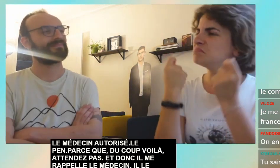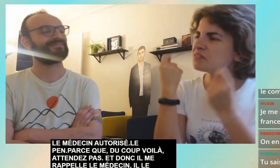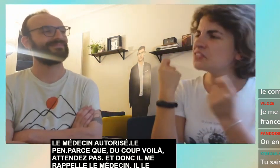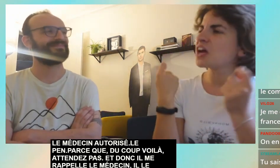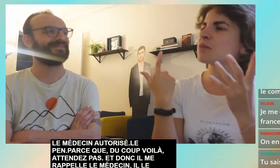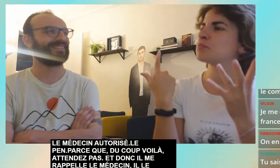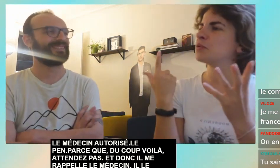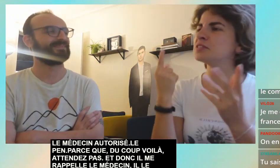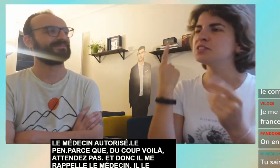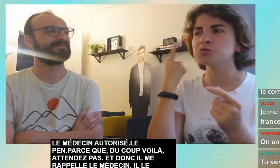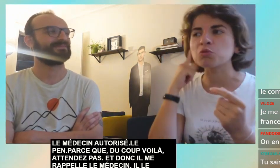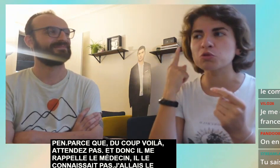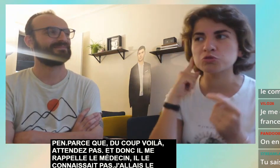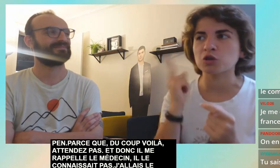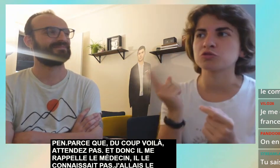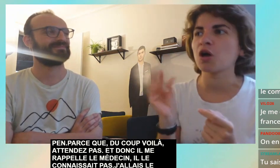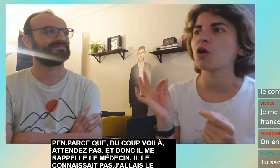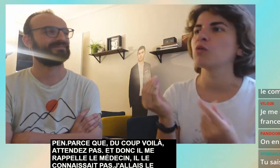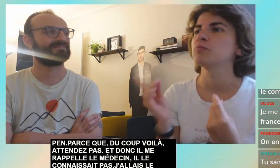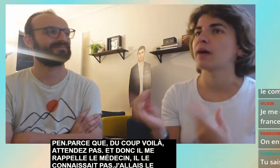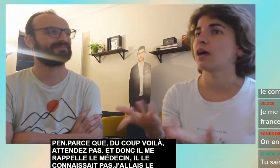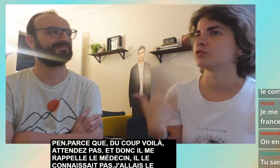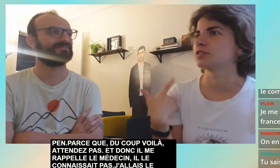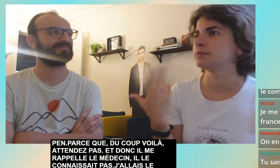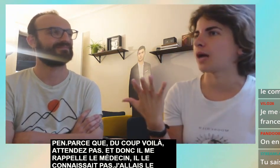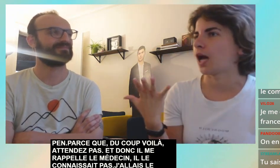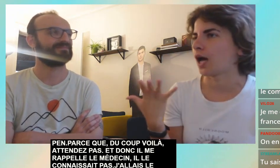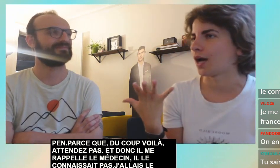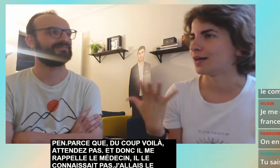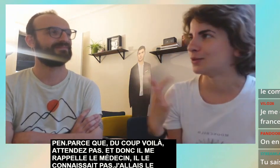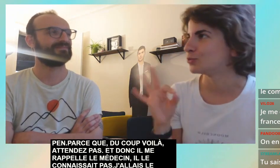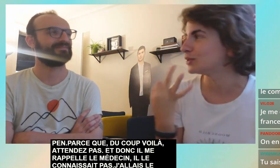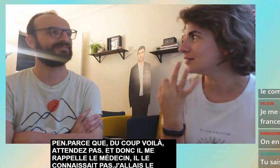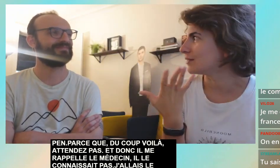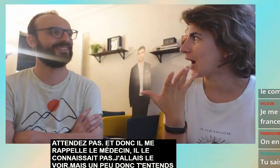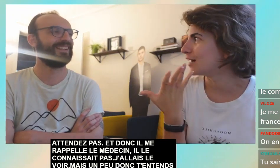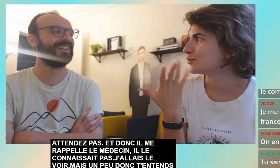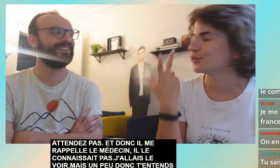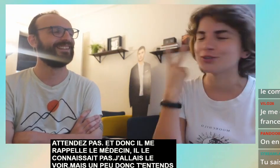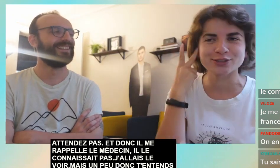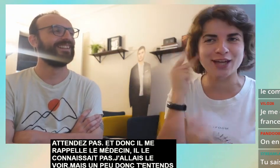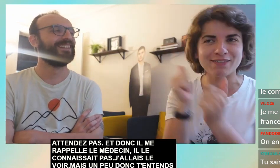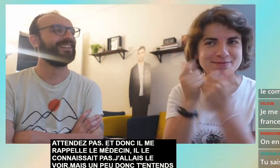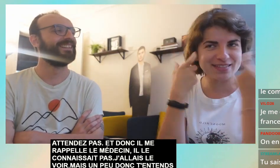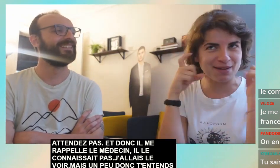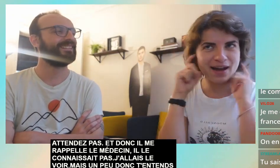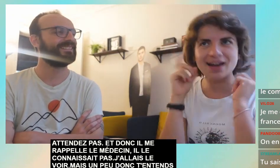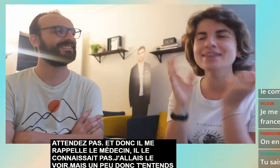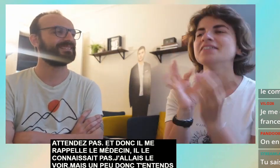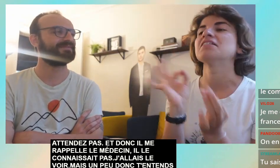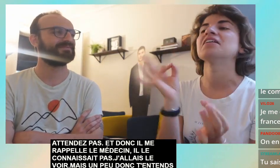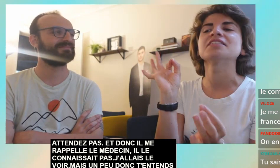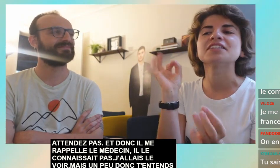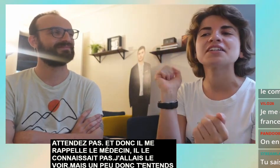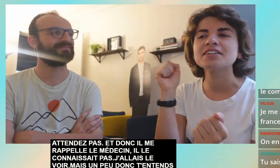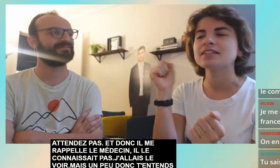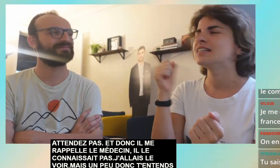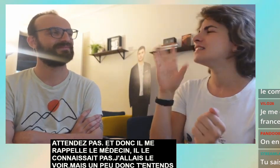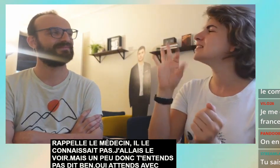me suis un peu, il dit donc, t'entends ou pas? Il me dit, bah oui, bah, j'entends avec mes appareils. Ah, d'accord.